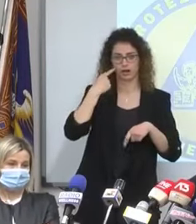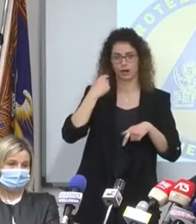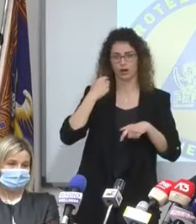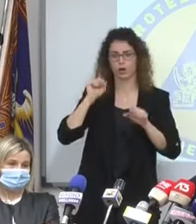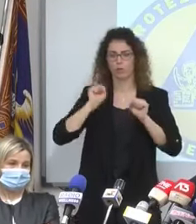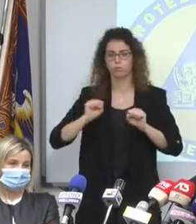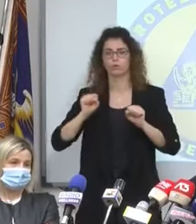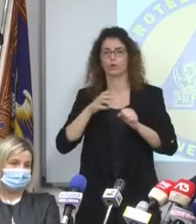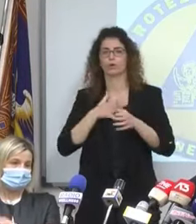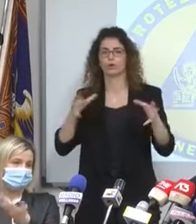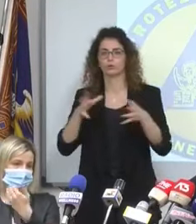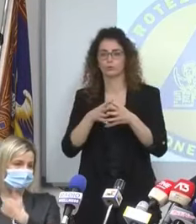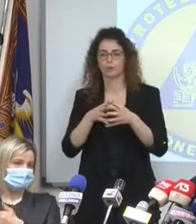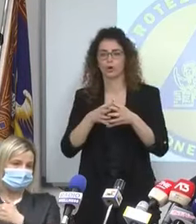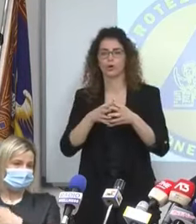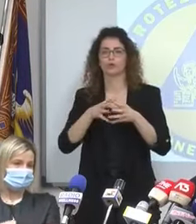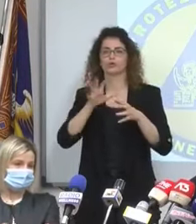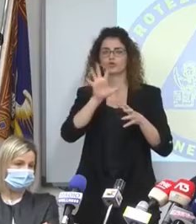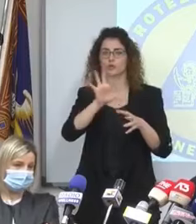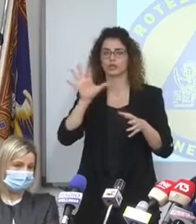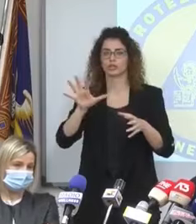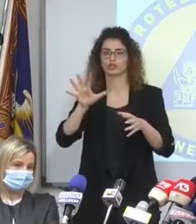under 55.